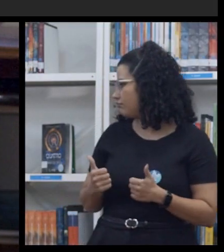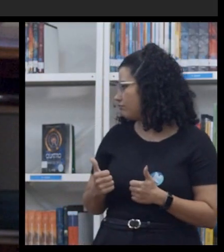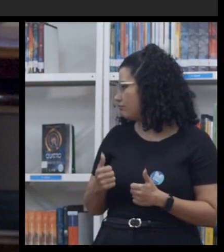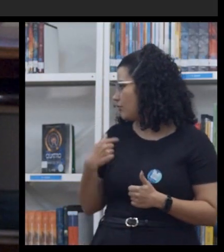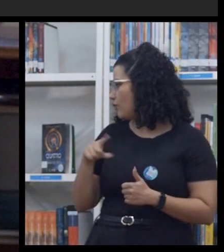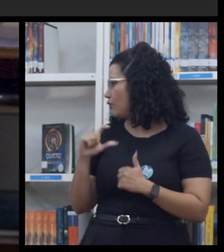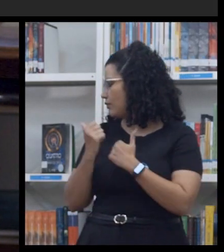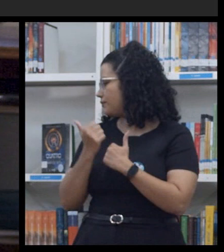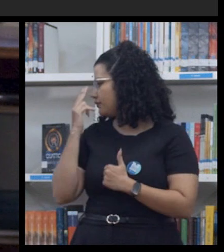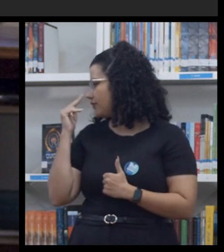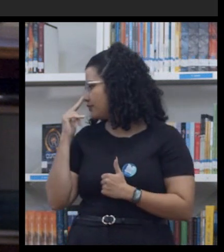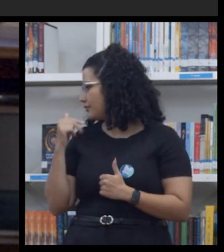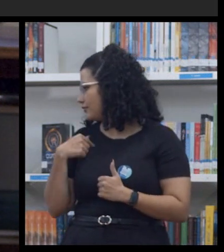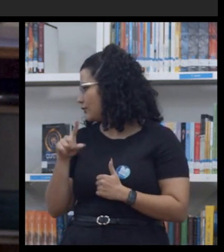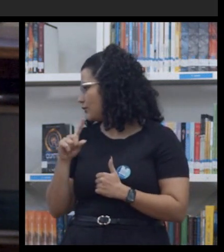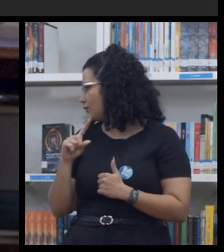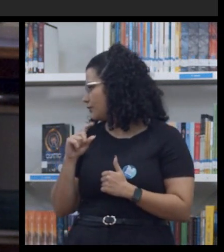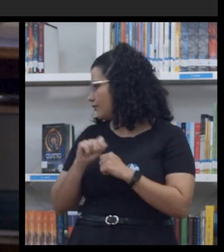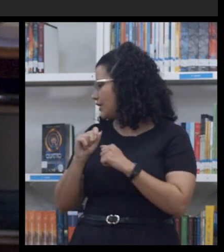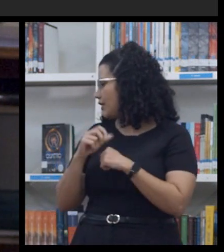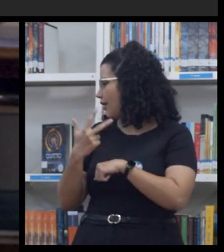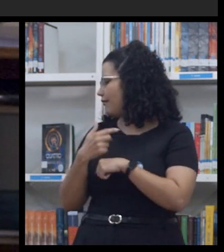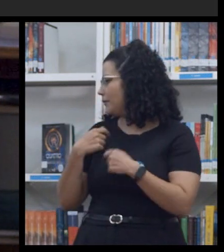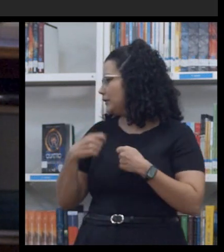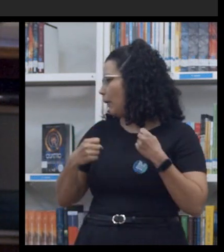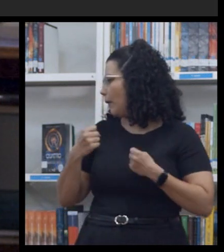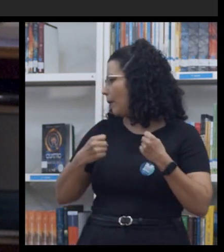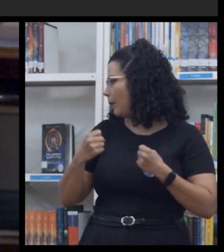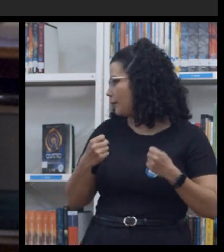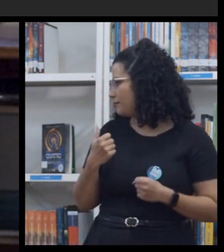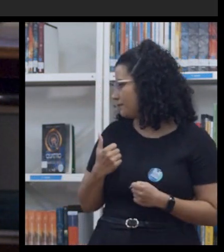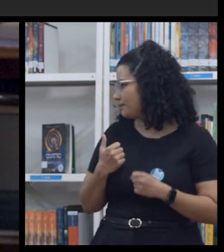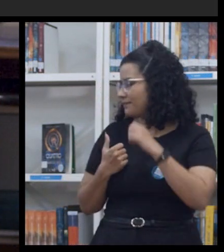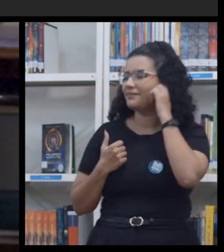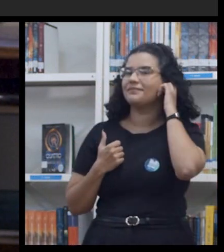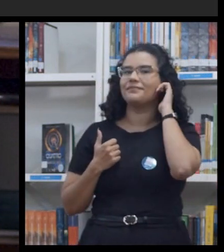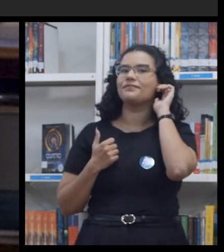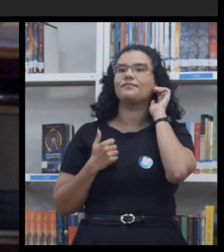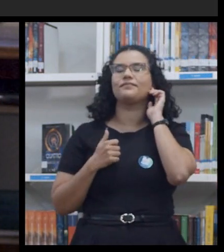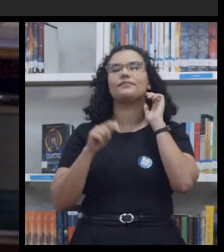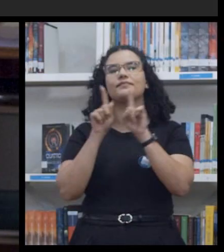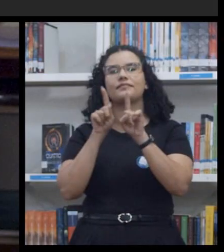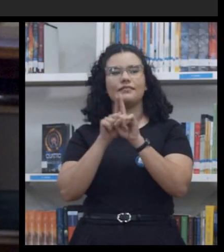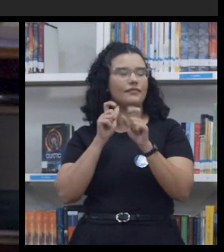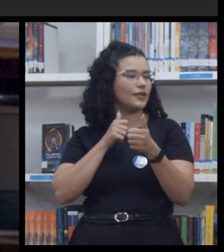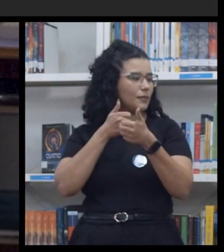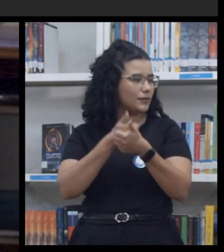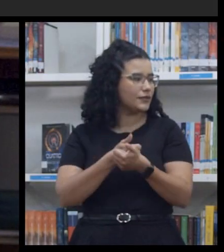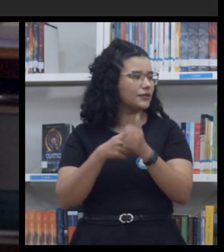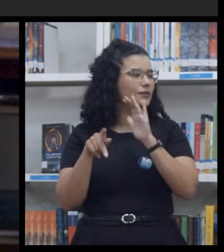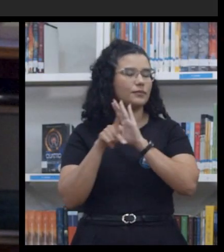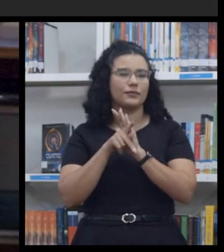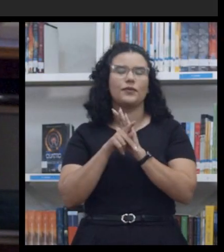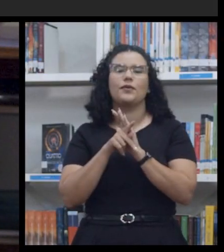essas pessoas que vão me ajudar a atravessar esse caminho, a resolver a situação. A aproximação aqui da caverna